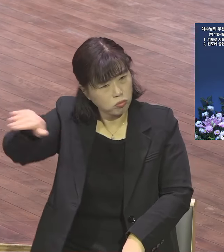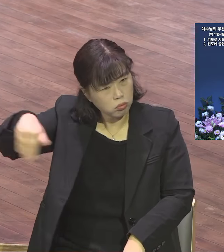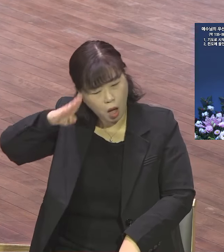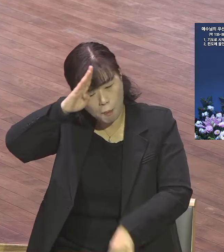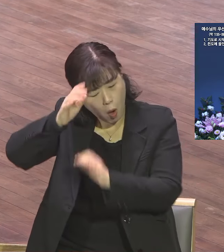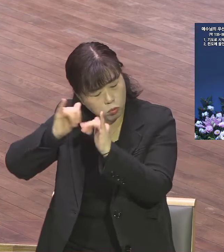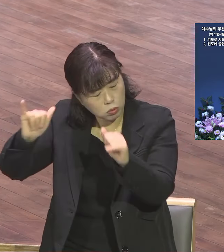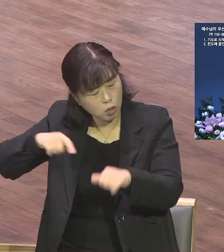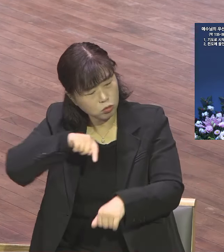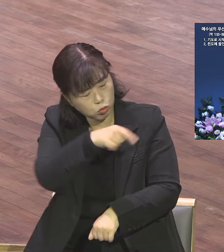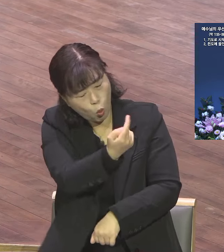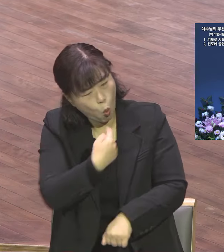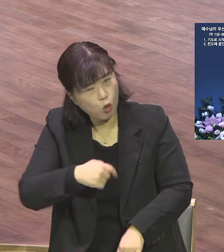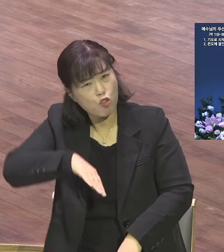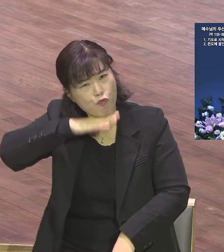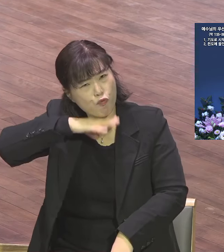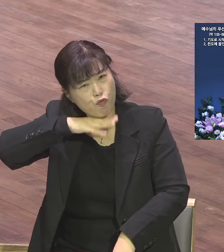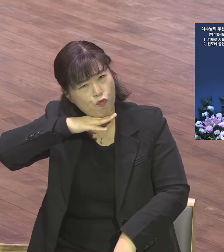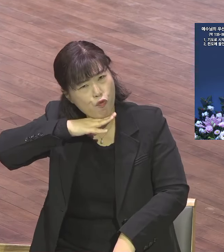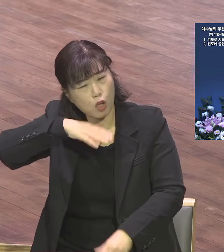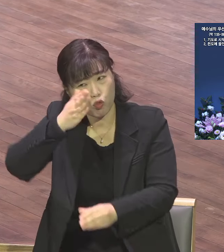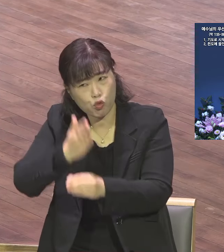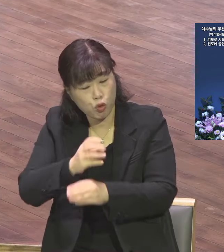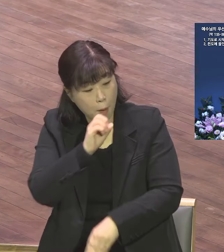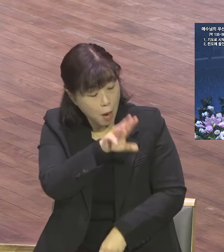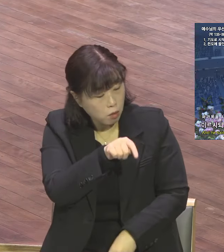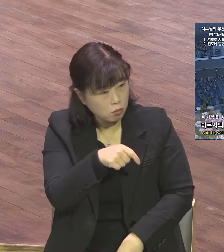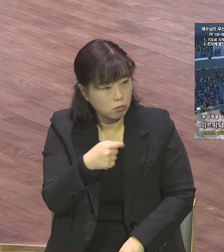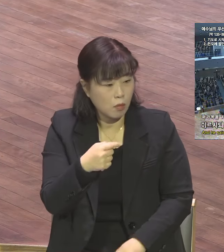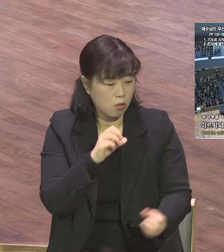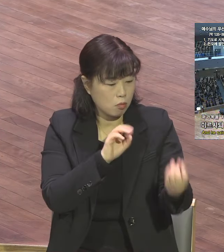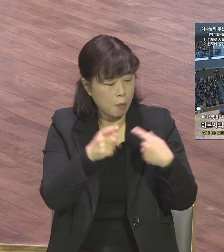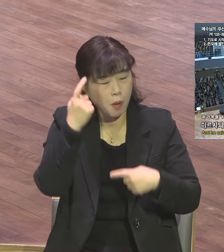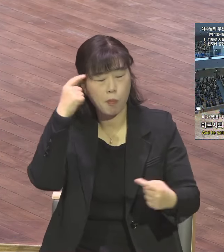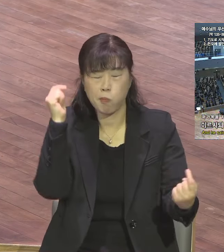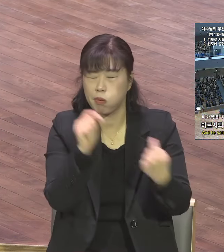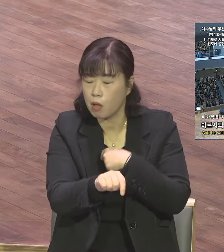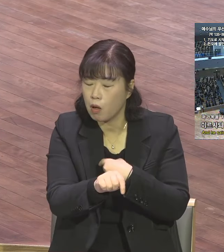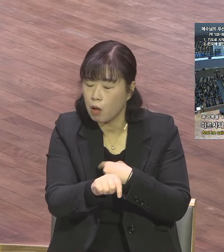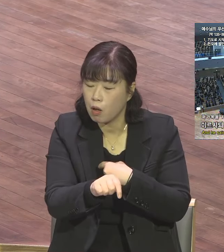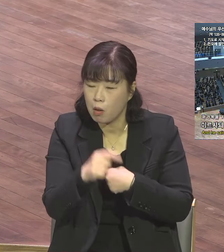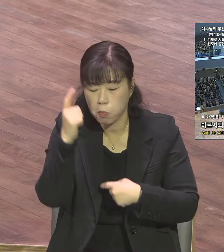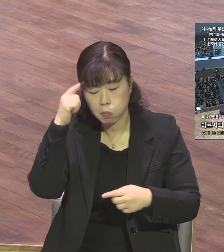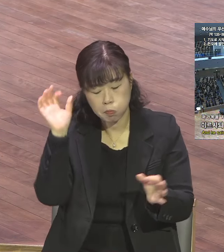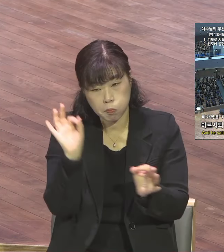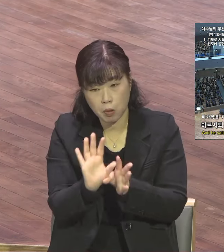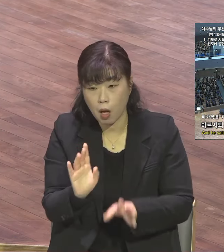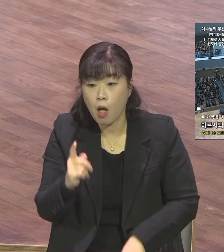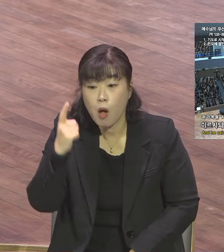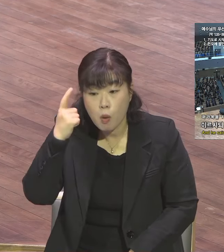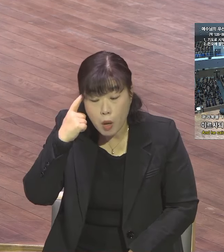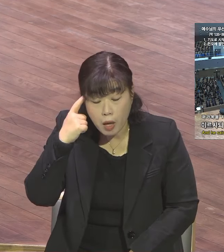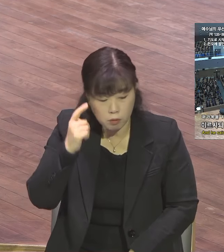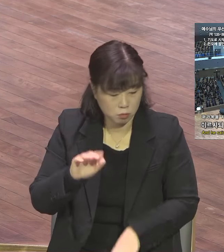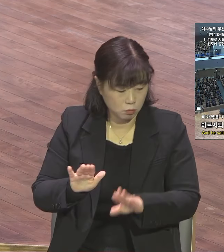동문서답을 하는 것처럼 말씀하세요. 38절입니다. 이러시되 우리가 다른 가까운